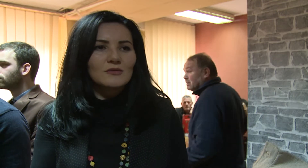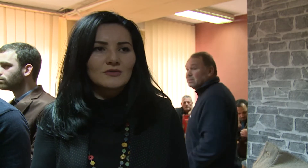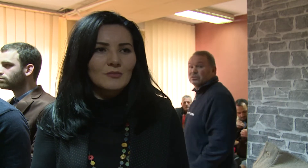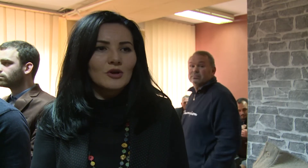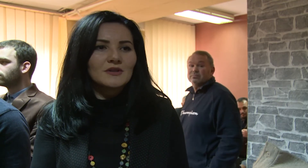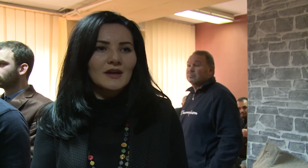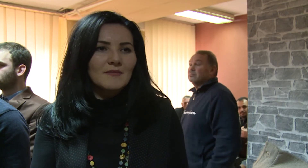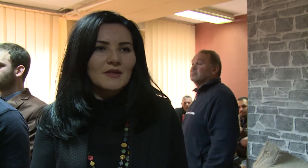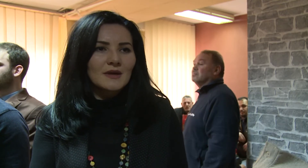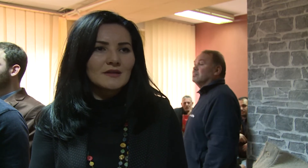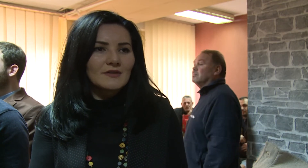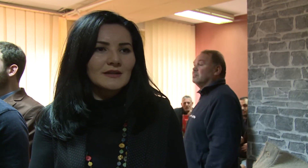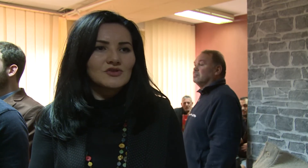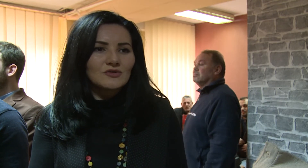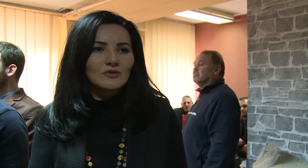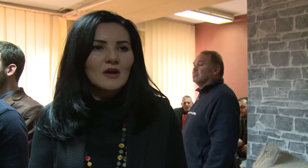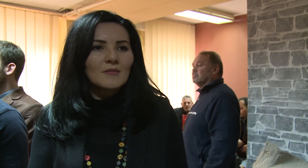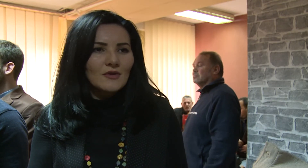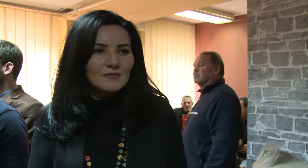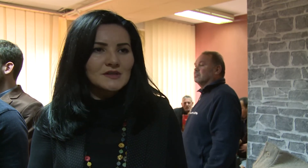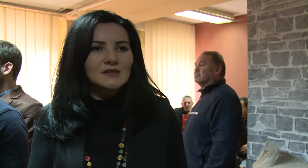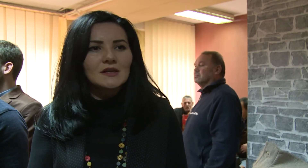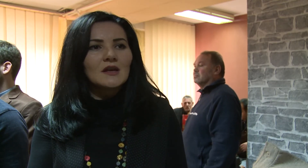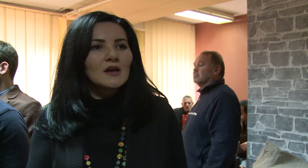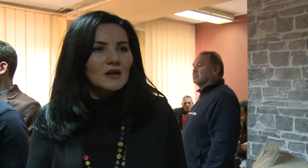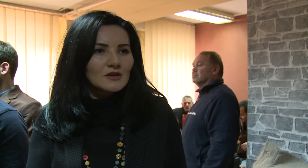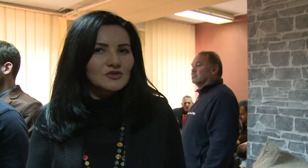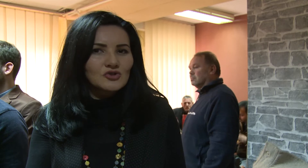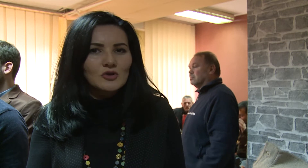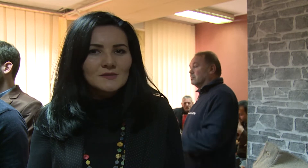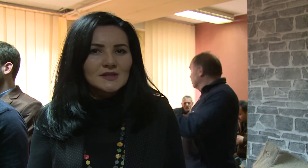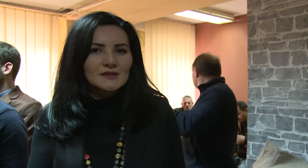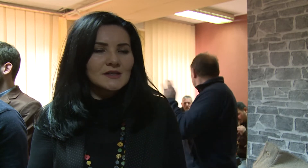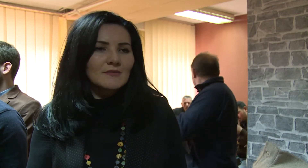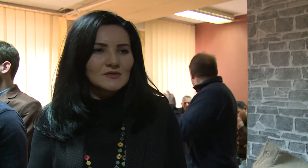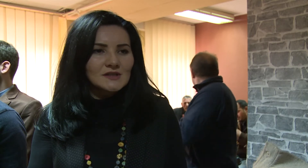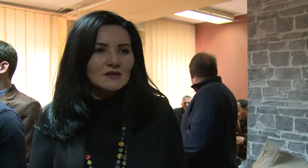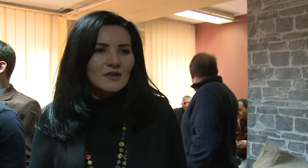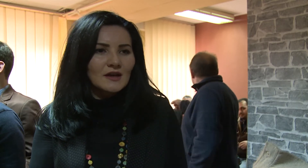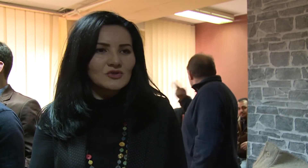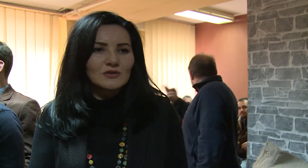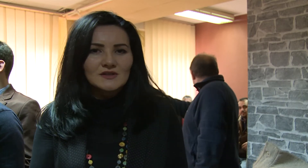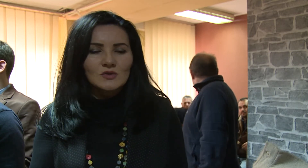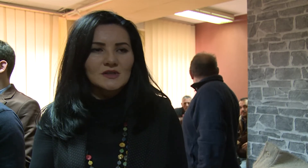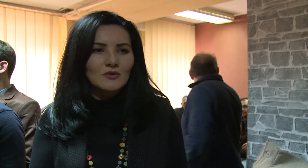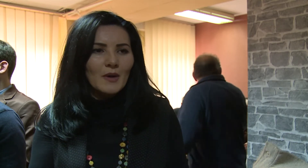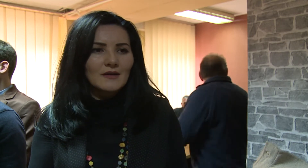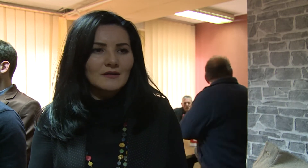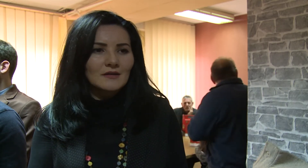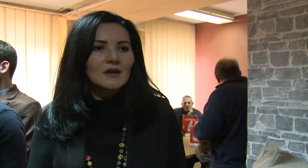të shkojmë, do të bëjmë një takim edhe me nivelin qendror, dhe me ministrin, që të shohim se si janë mundësit dhe që